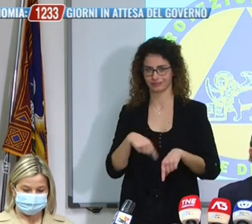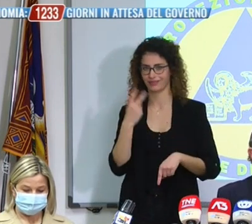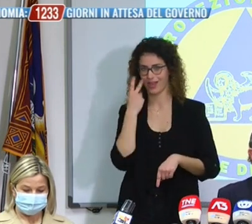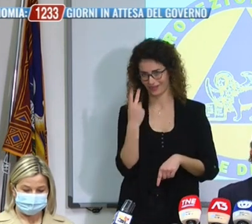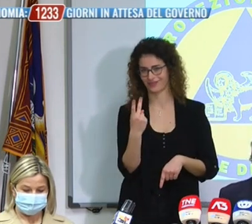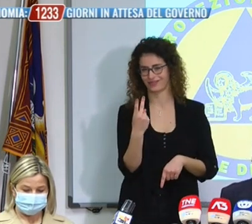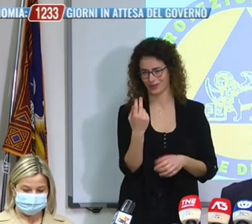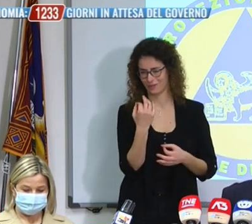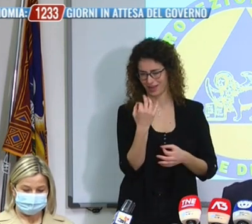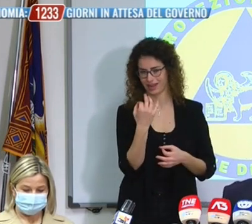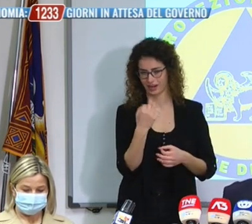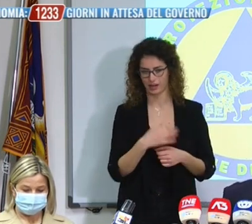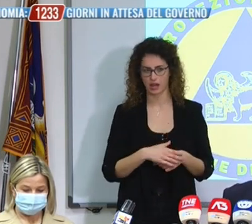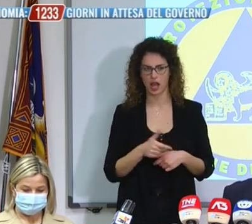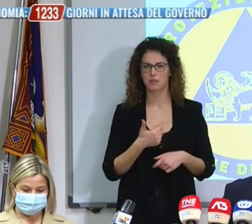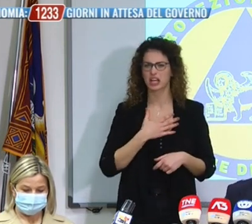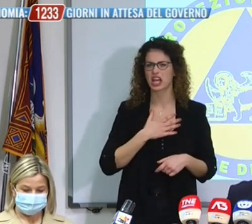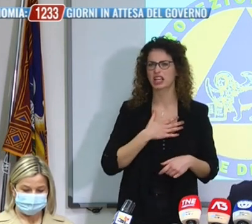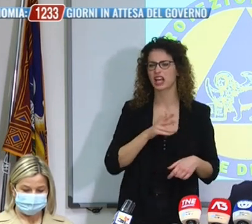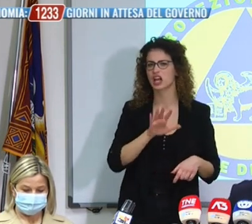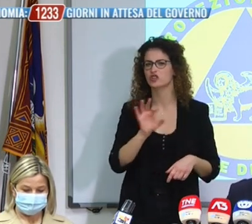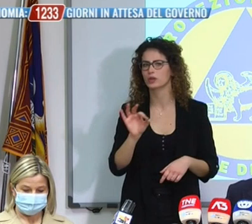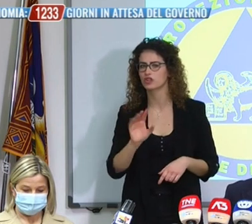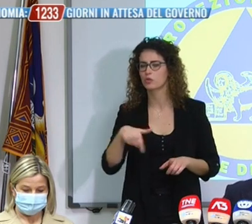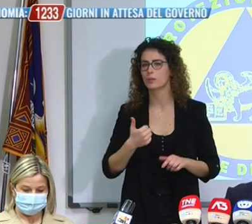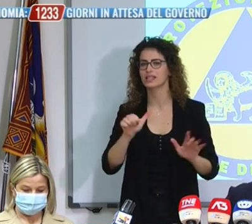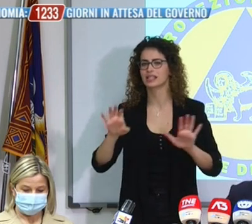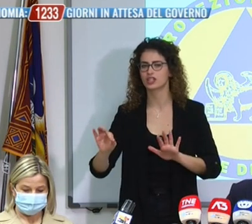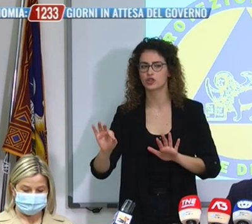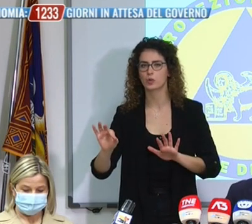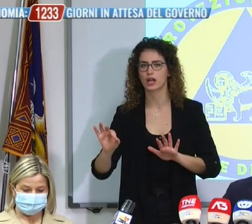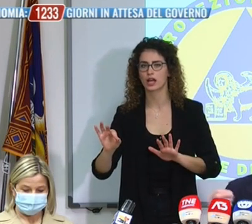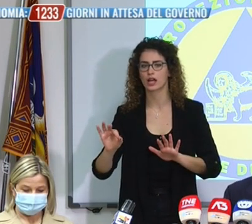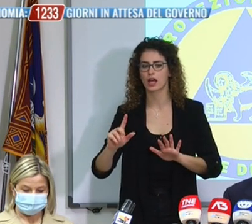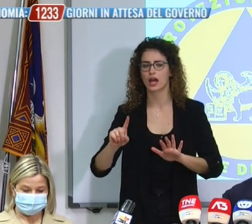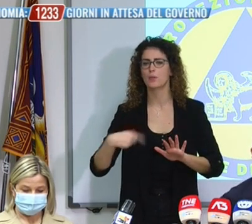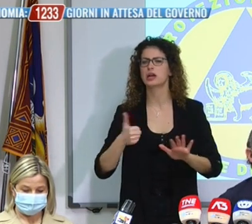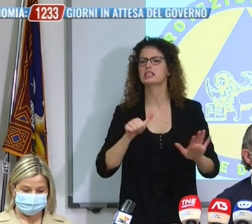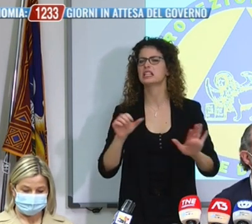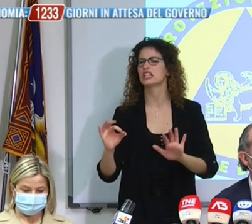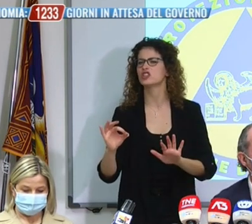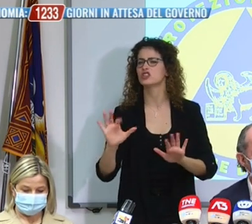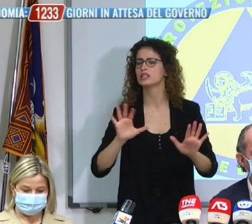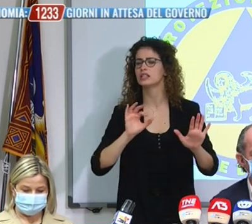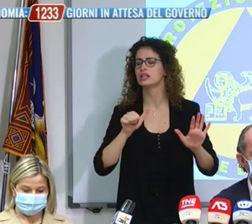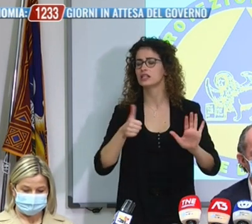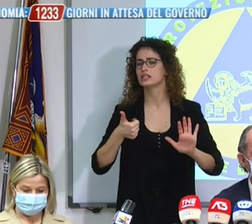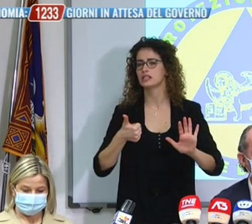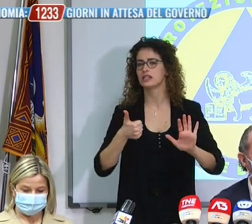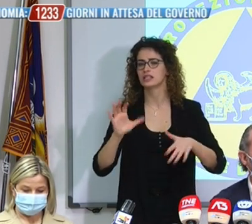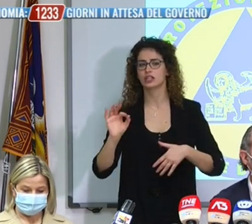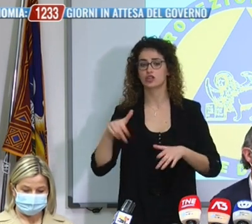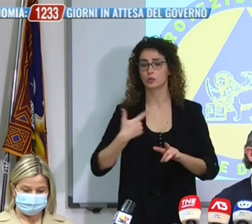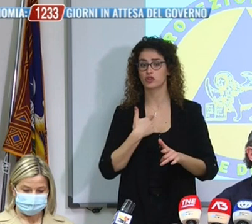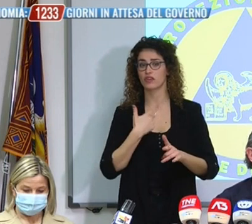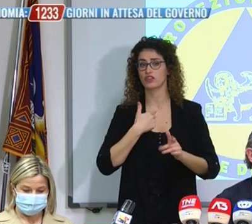no? Quando vi dicevo ma perché fino a 55, poi l'hanno portato a 65, ma perché fino a 65 se poi le direttive a livello internazionale sono